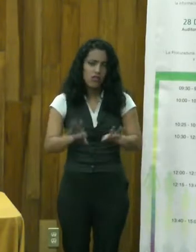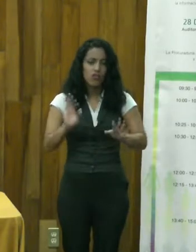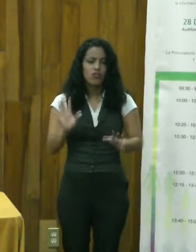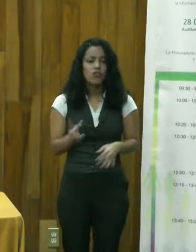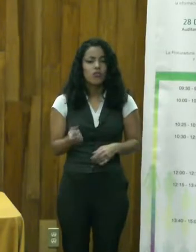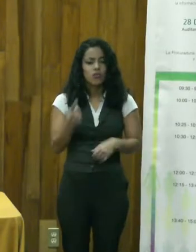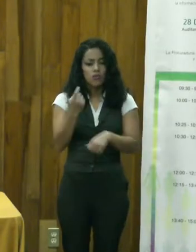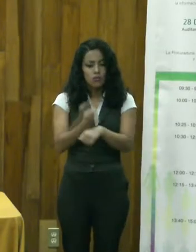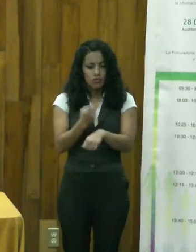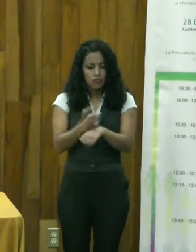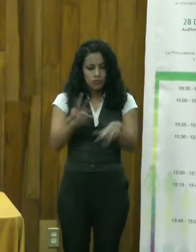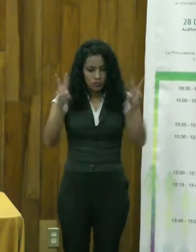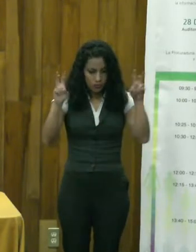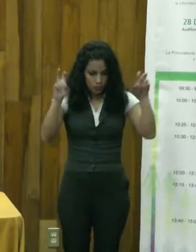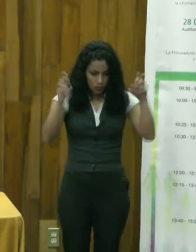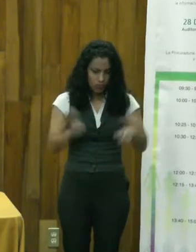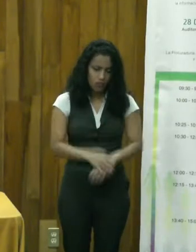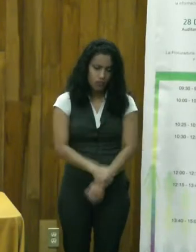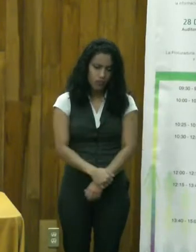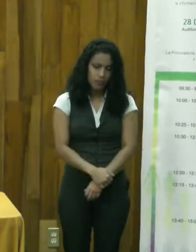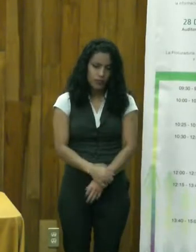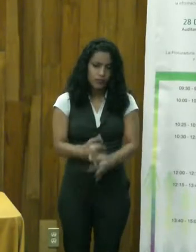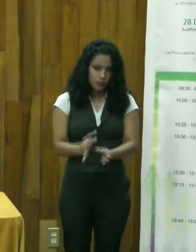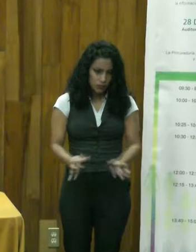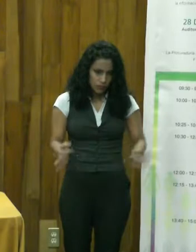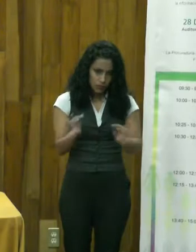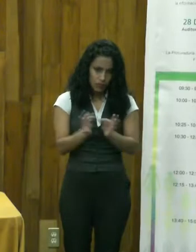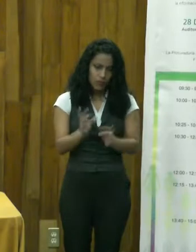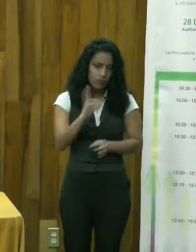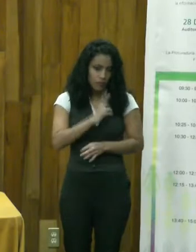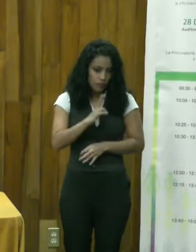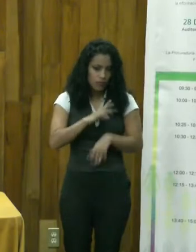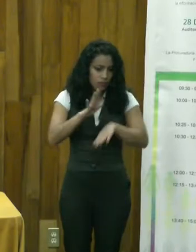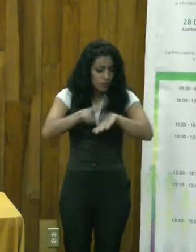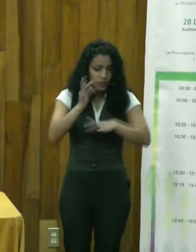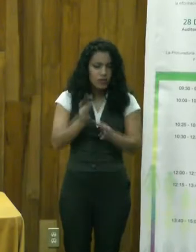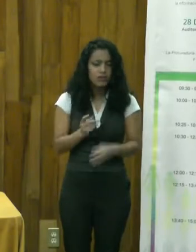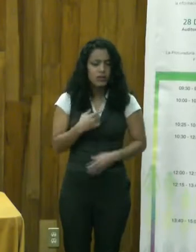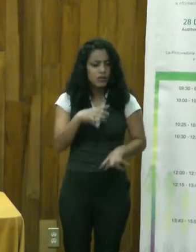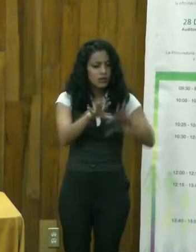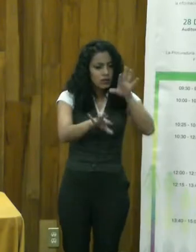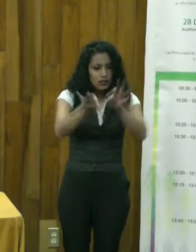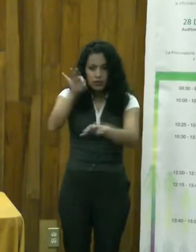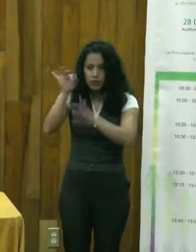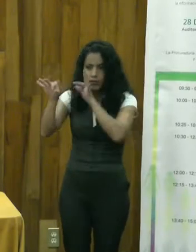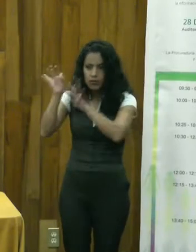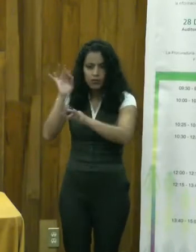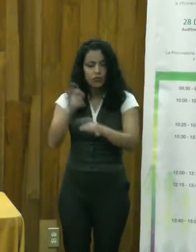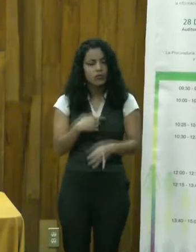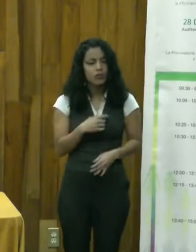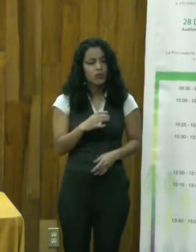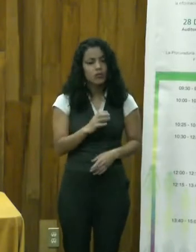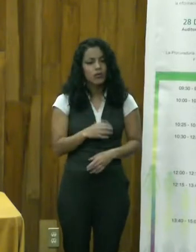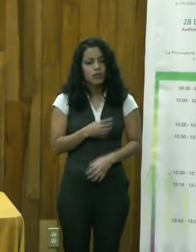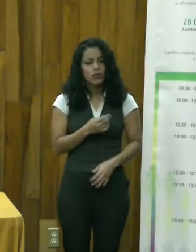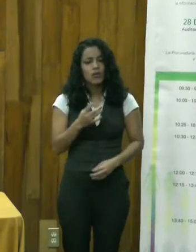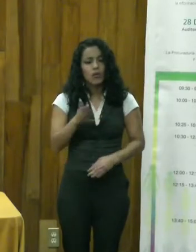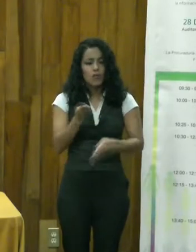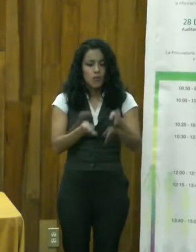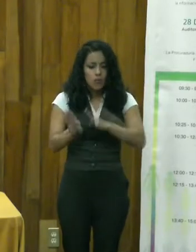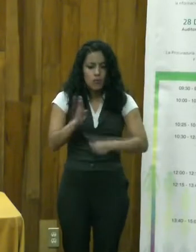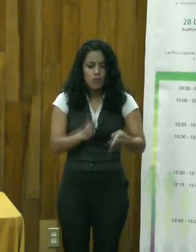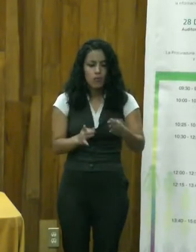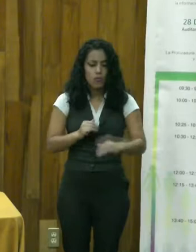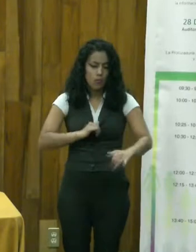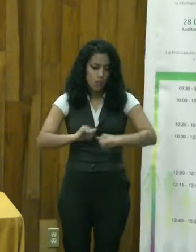importantes en particular las colecciones biológicas si cuando se integran a mapas si